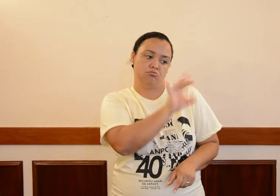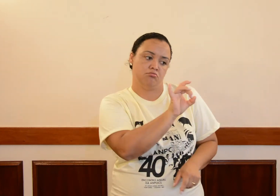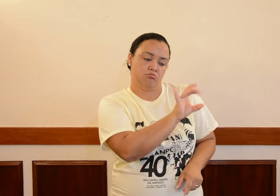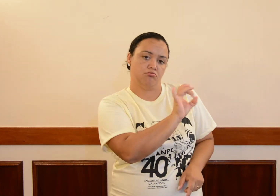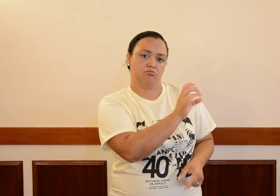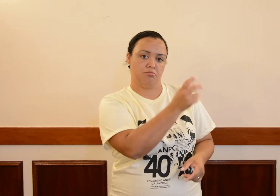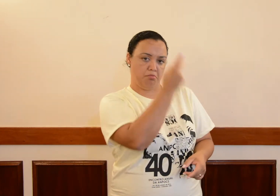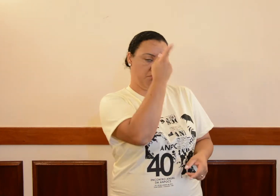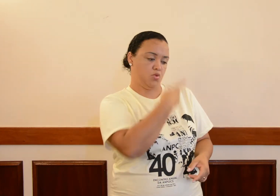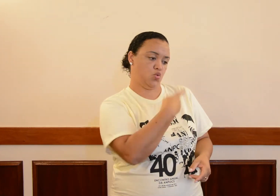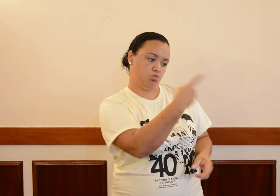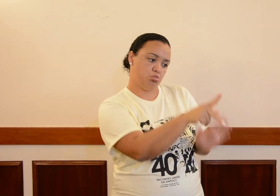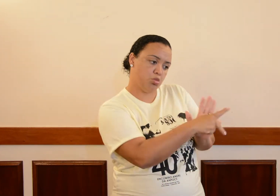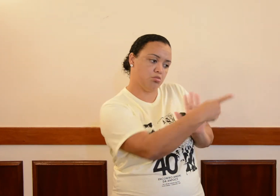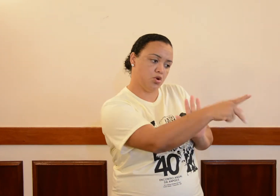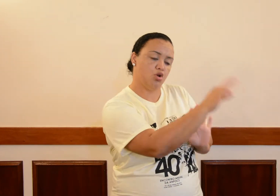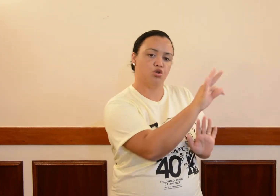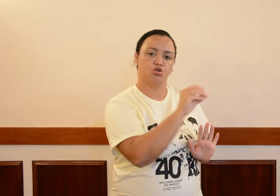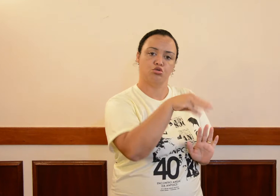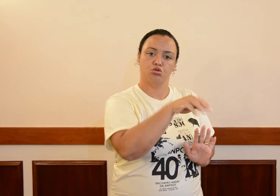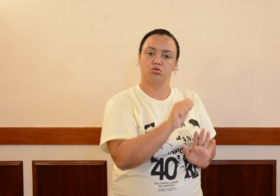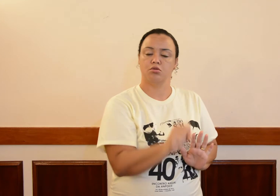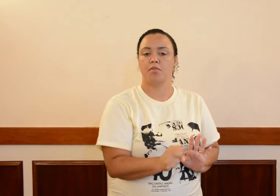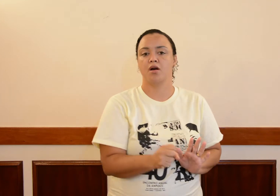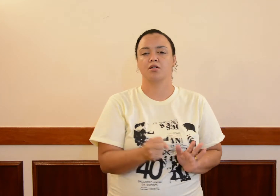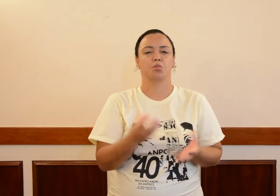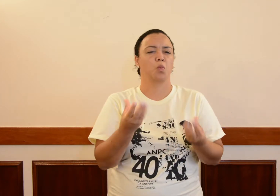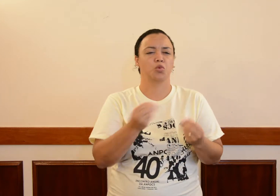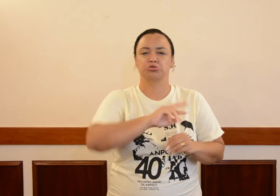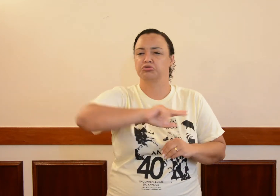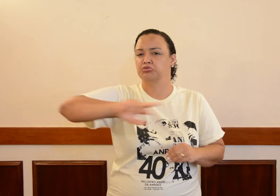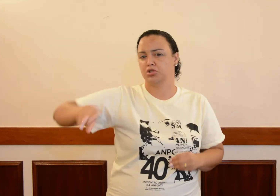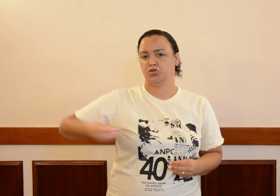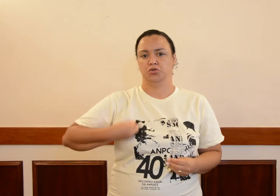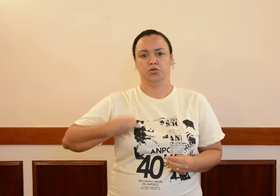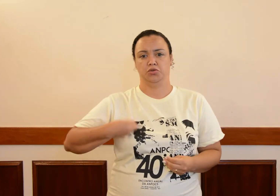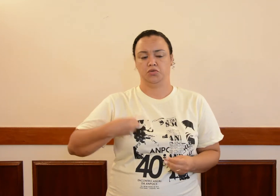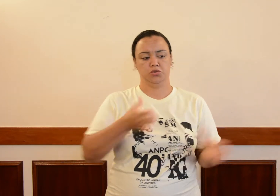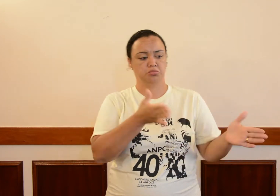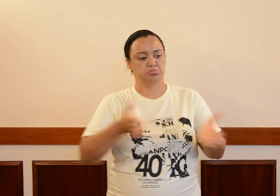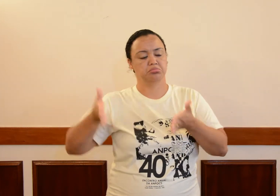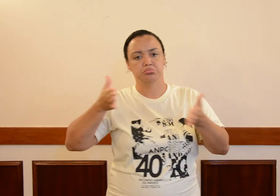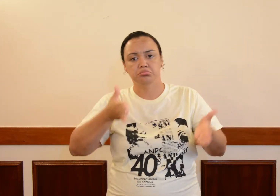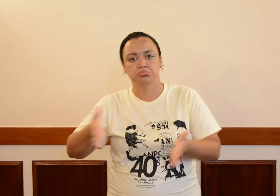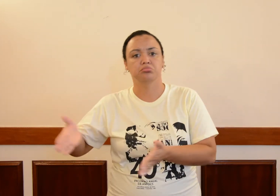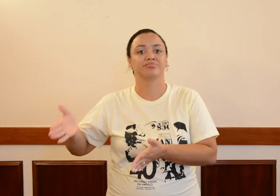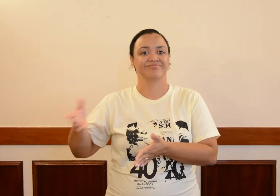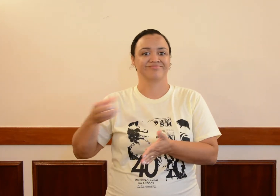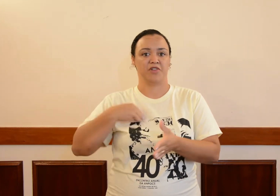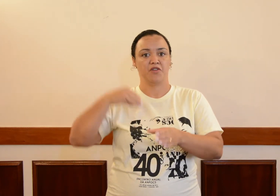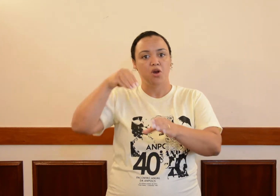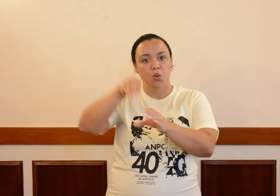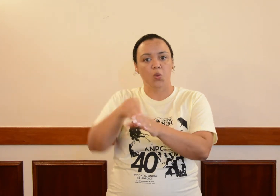as transformações subjetivas pelas quais passou em situações cotidianas ao longo do seu processo de inclusão pela política de